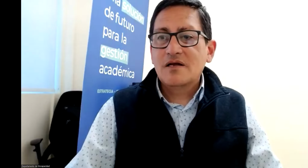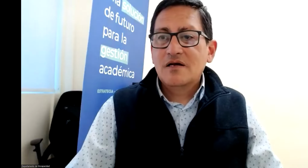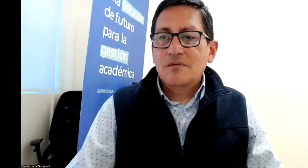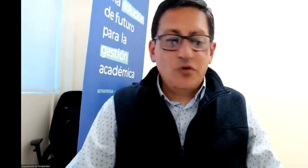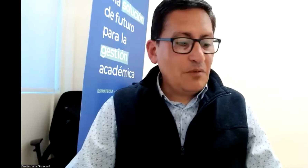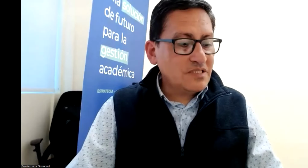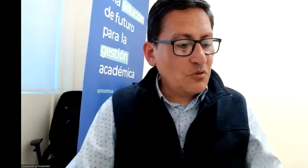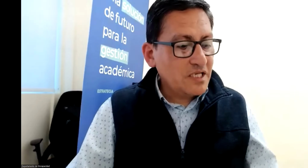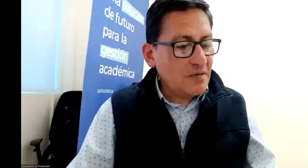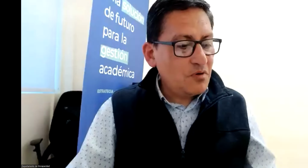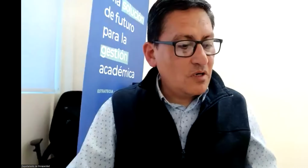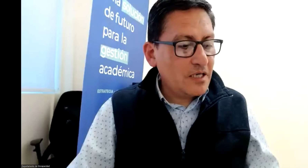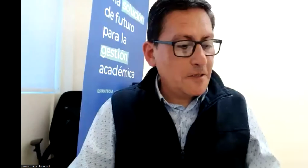podríamos hacer algún ejemplo eh